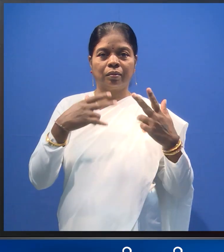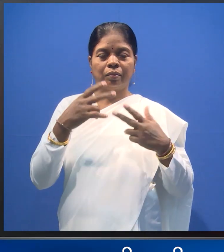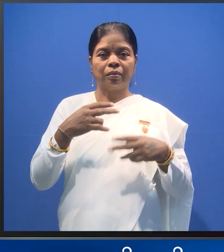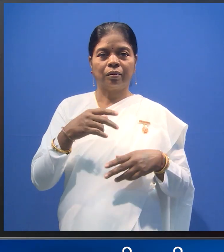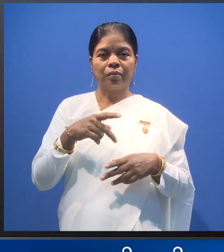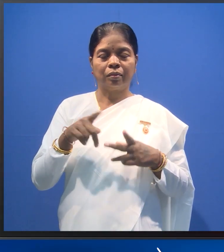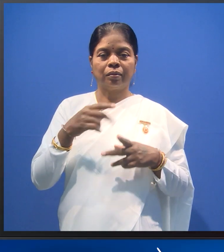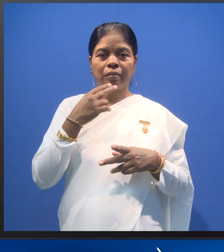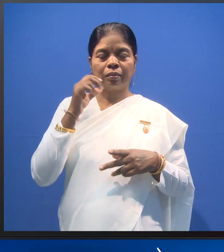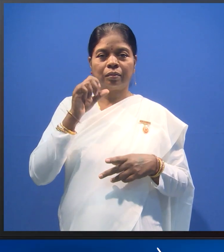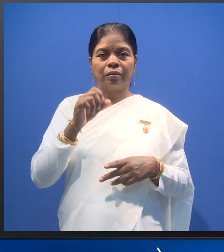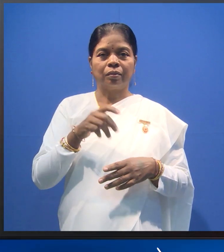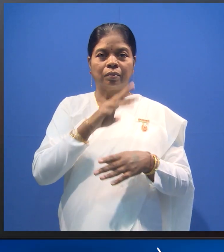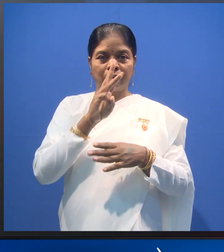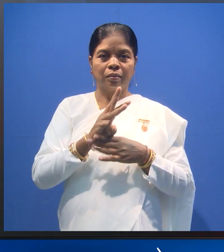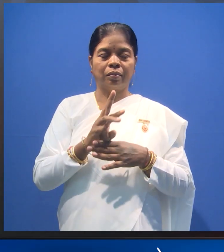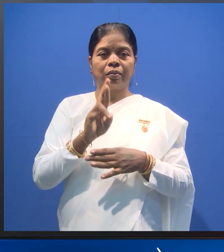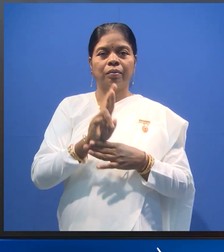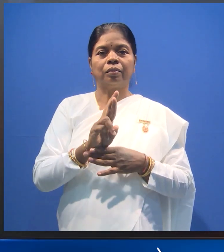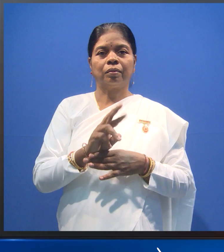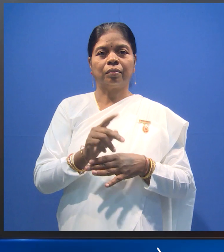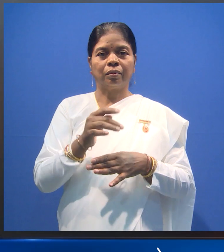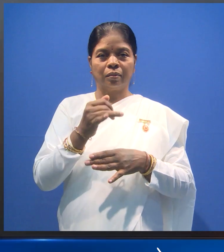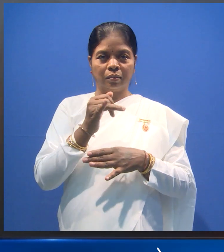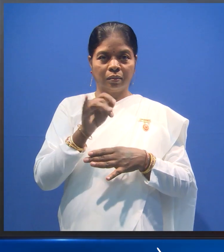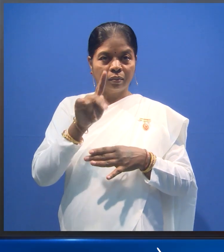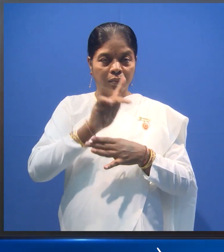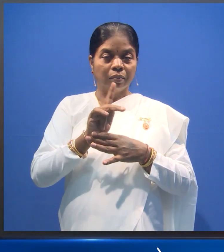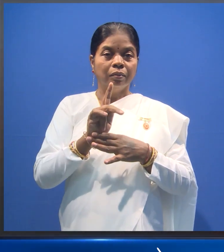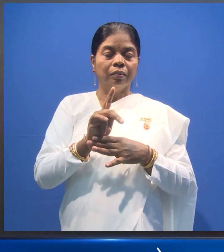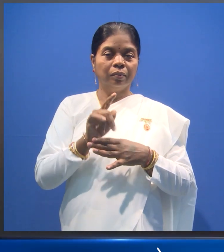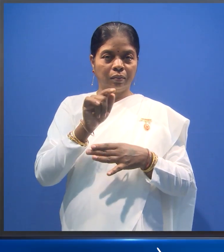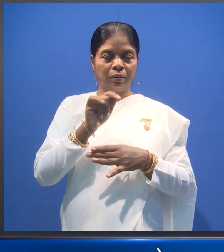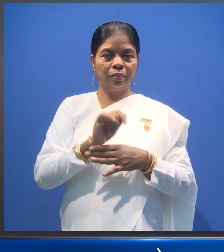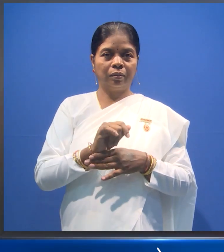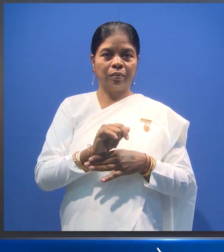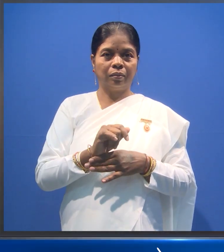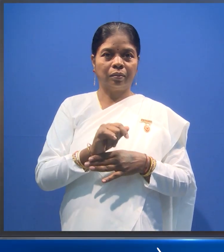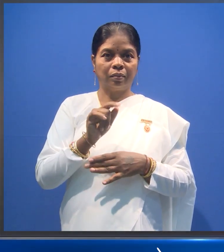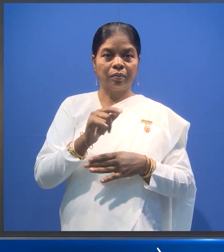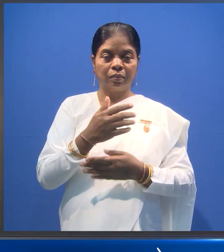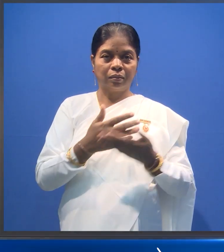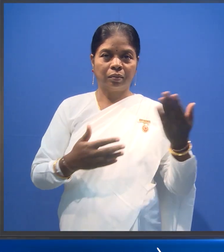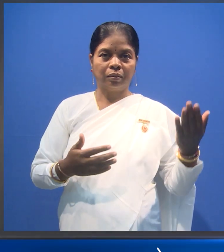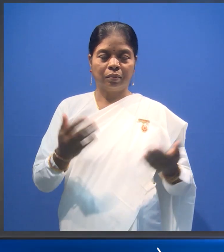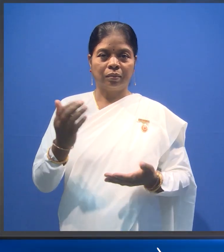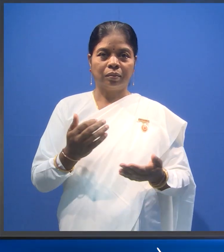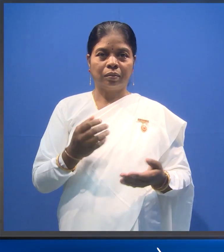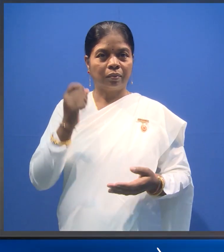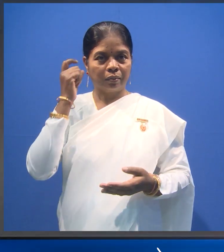होती. विजयनगरचा राजा कृष्णदेवराय यांनी त्यांची परीक्षा घेण्याचे